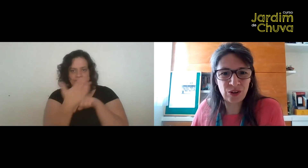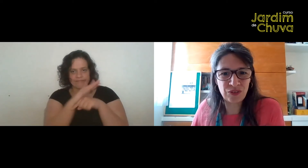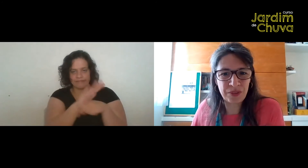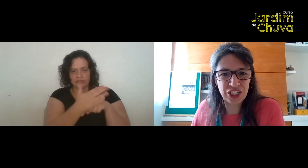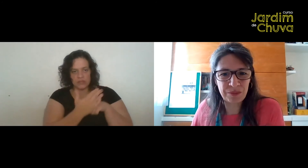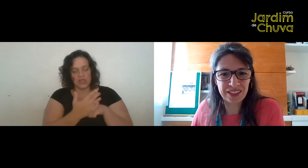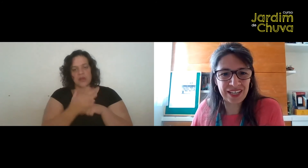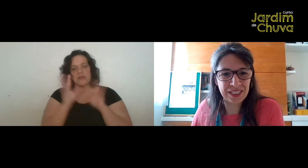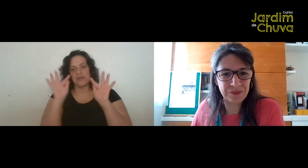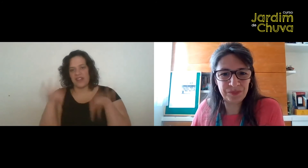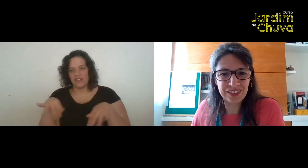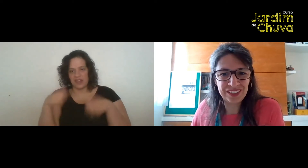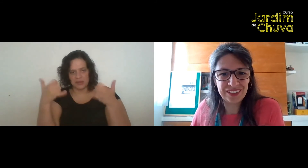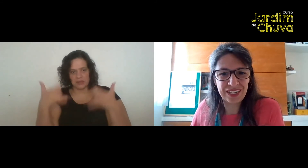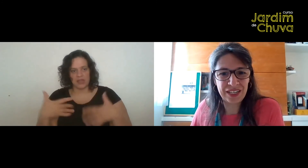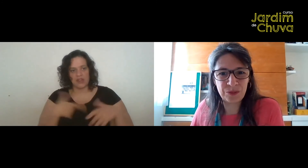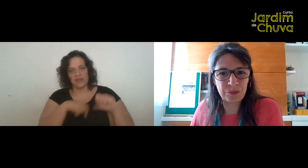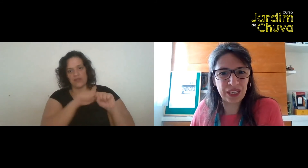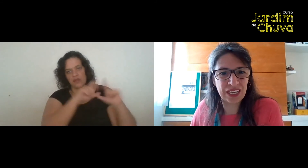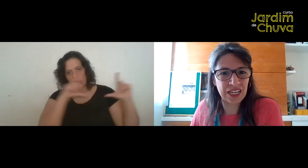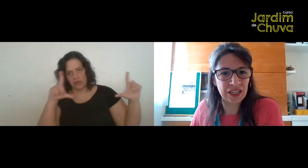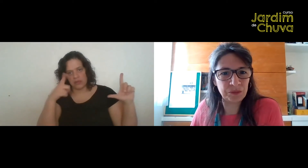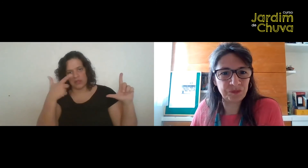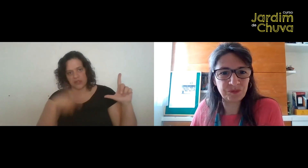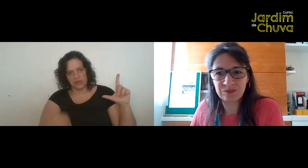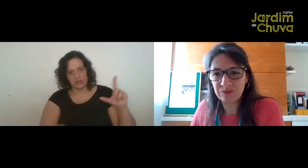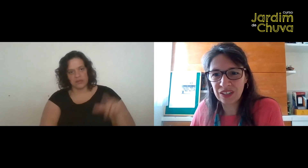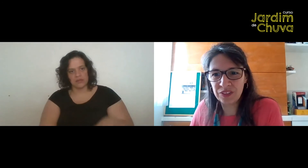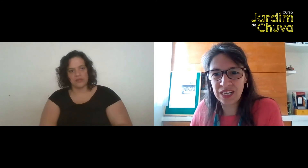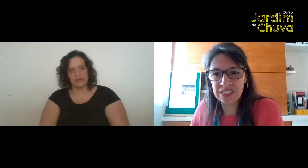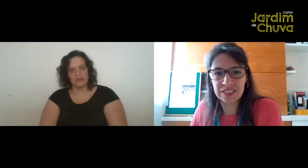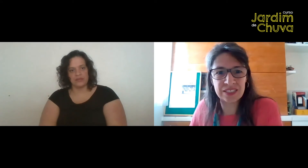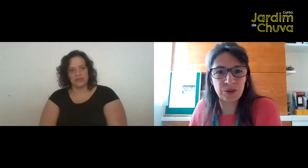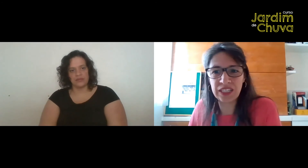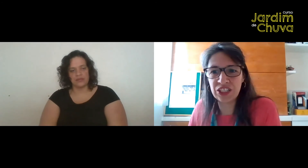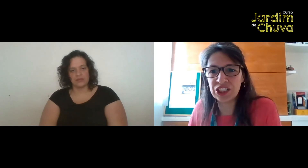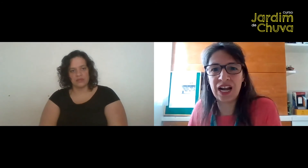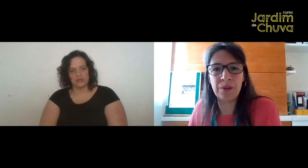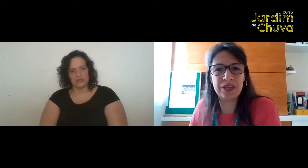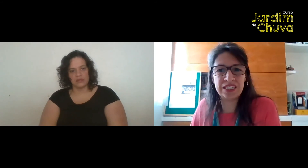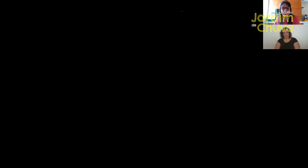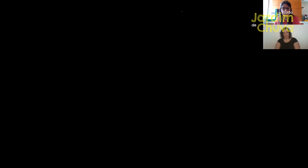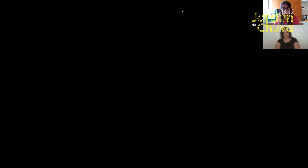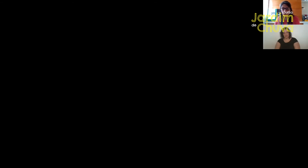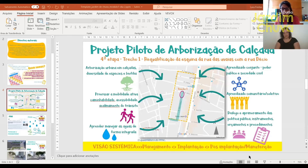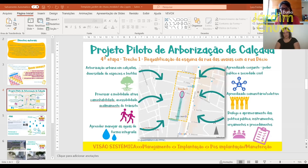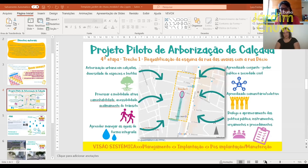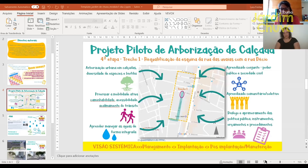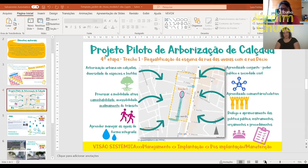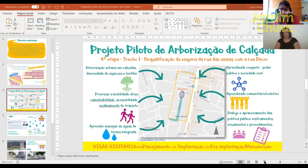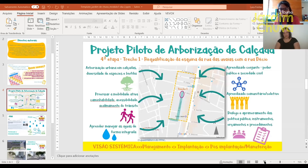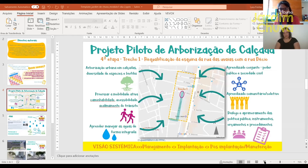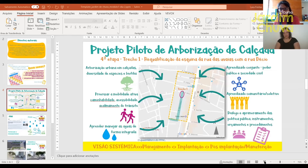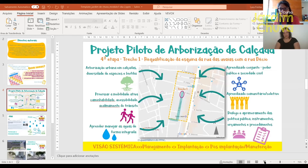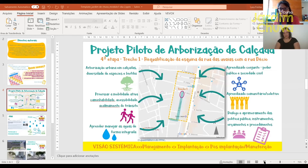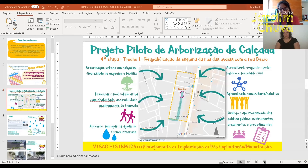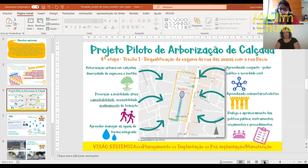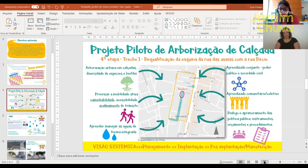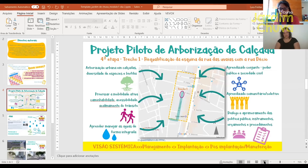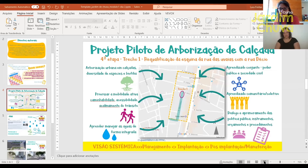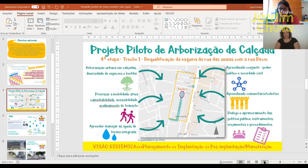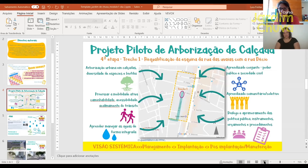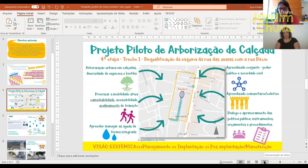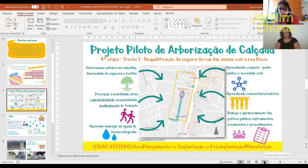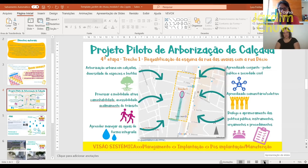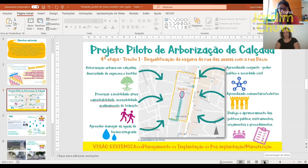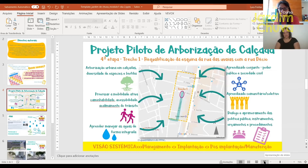vou compartilhar novamente a minha tela. Tem uma pequena finalização aqui de apresentação. Vocês